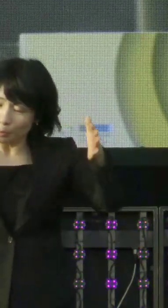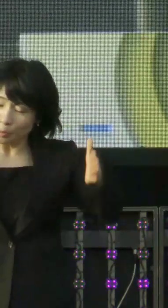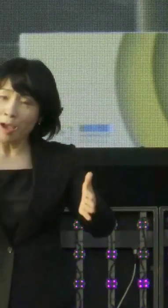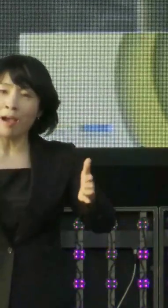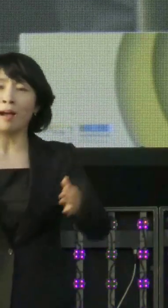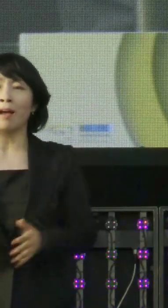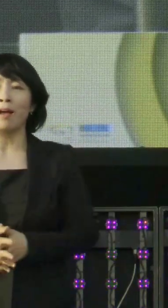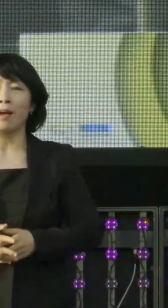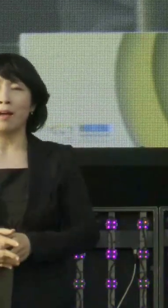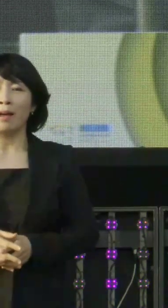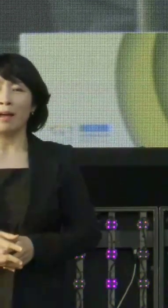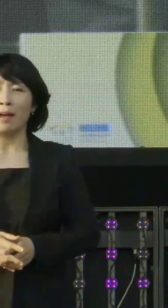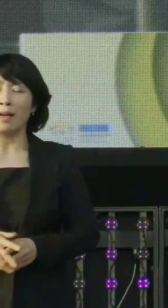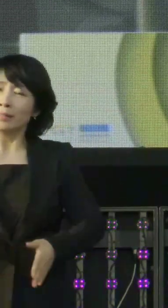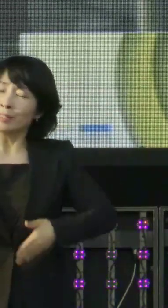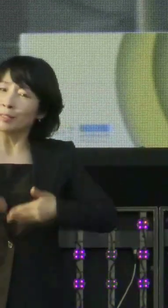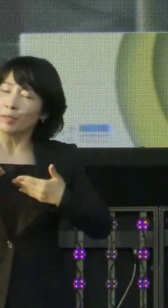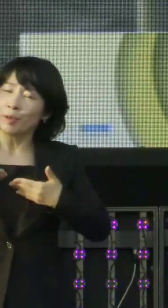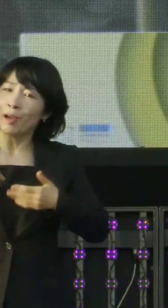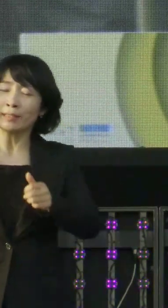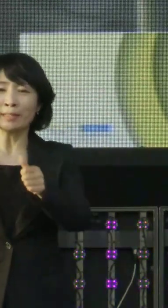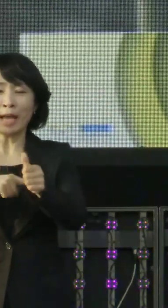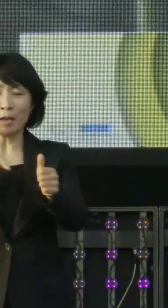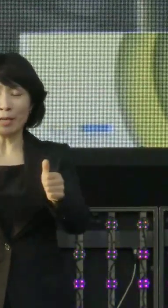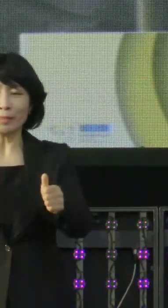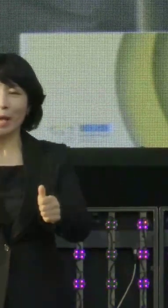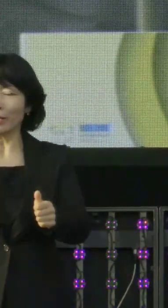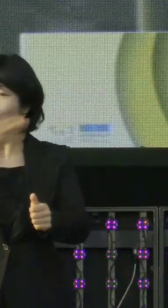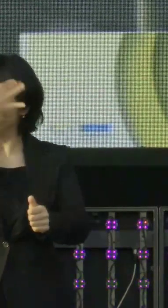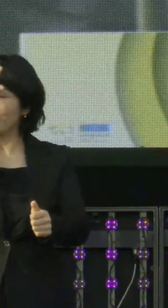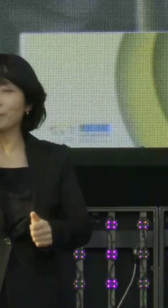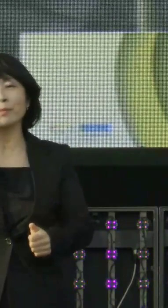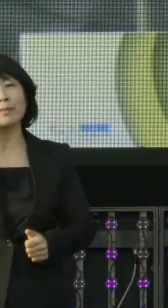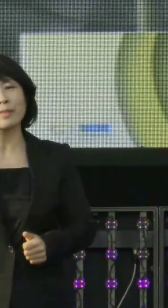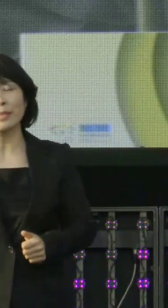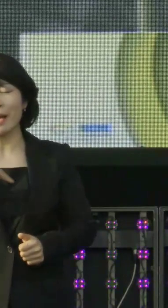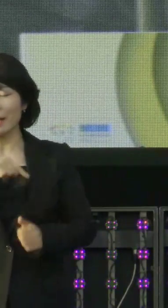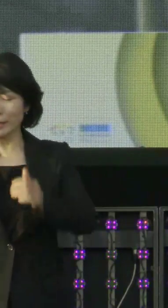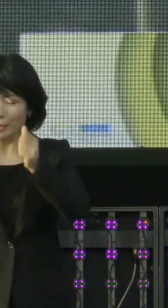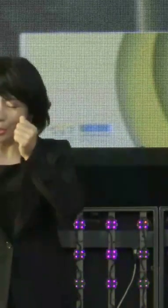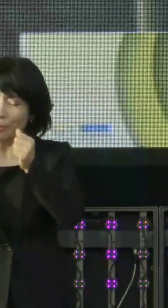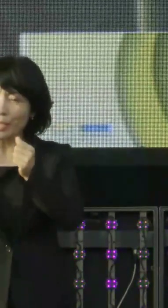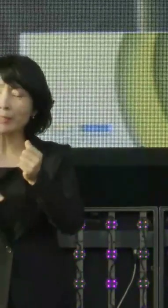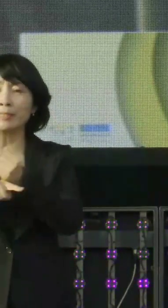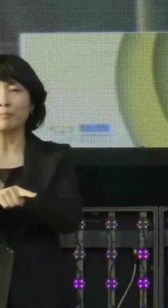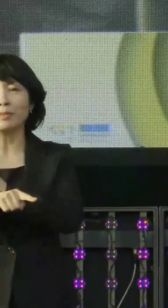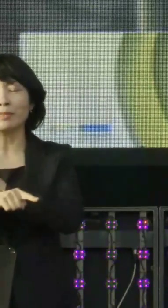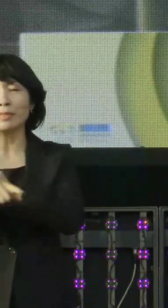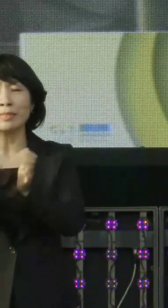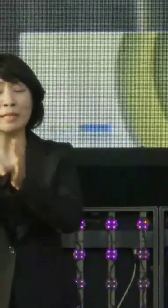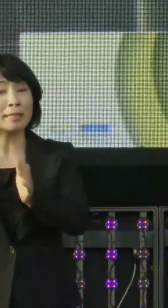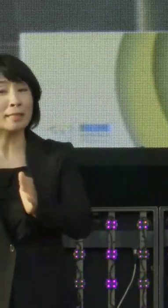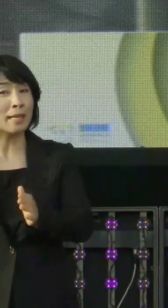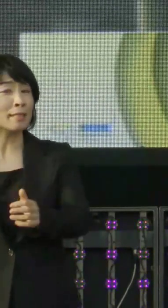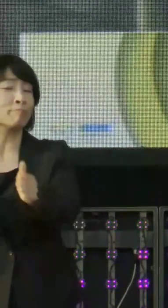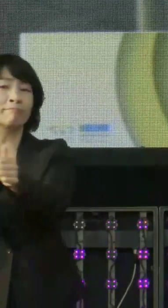동안 흙의 따스함과 자연의 아름다움을 느끼는 뜻깊은 시간이 되시길